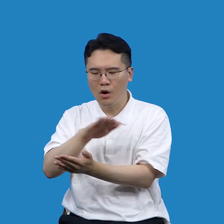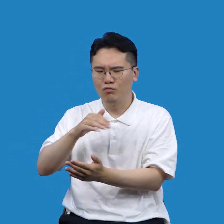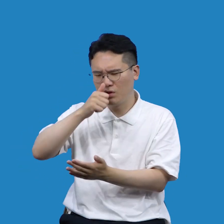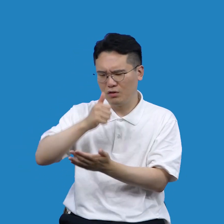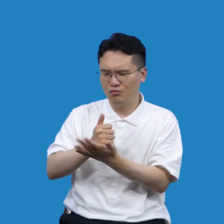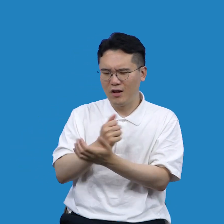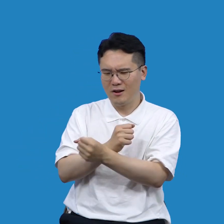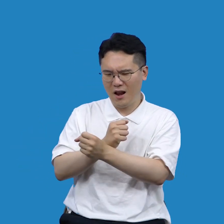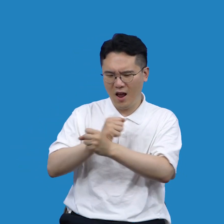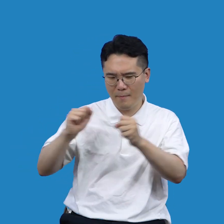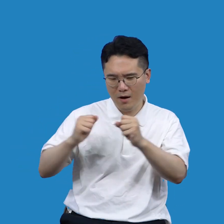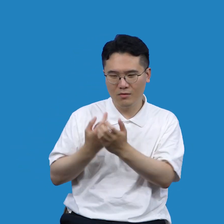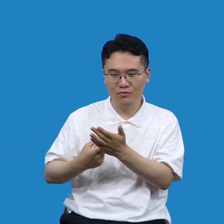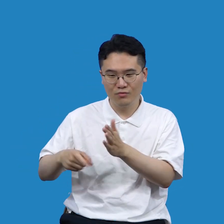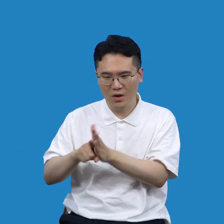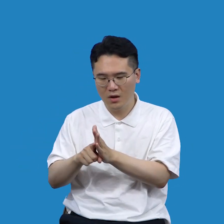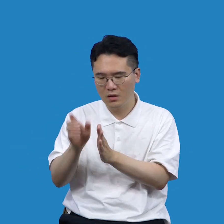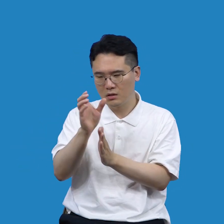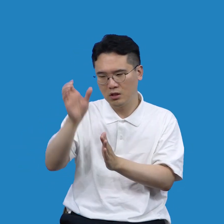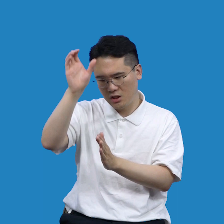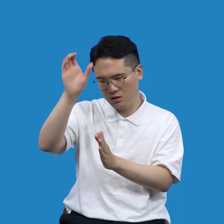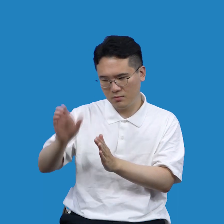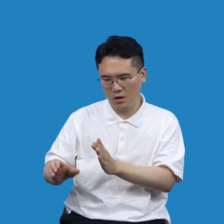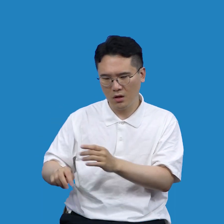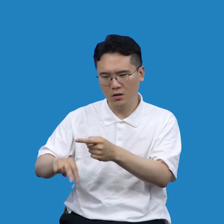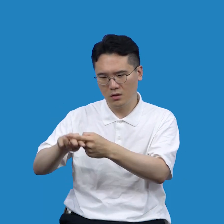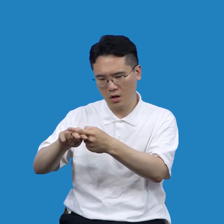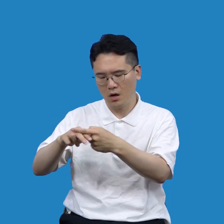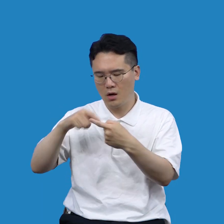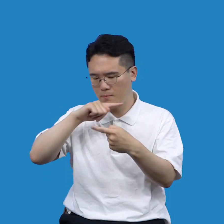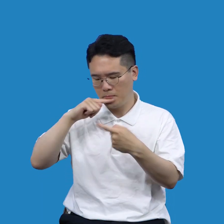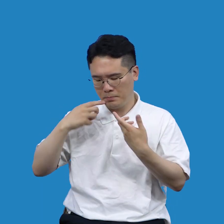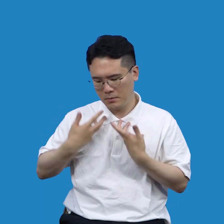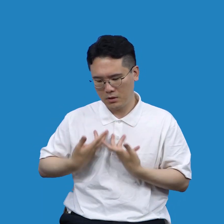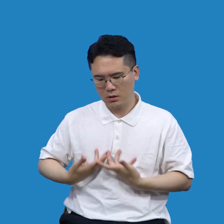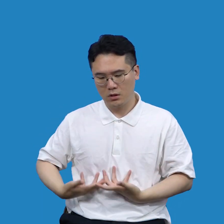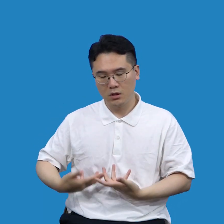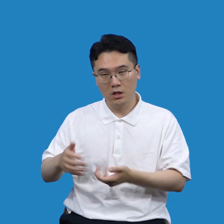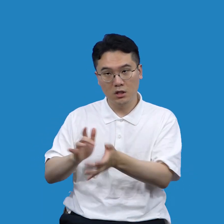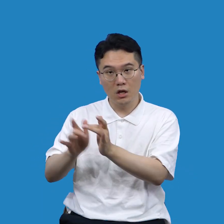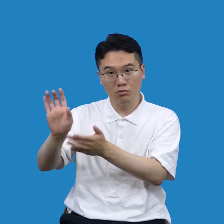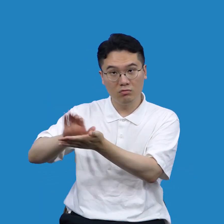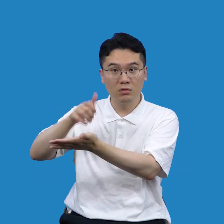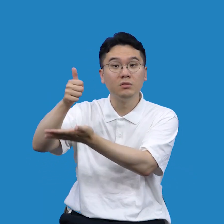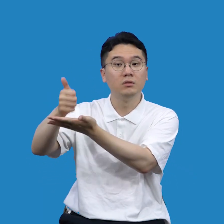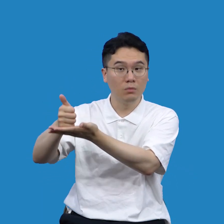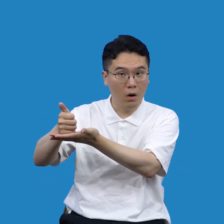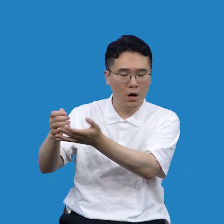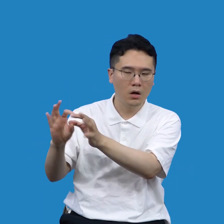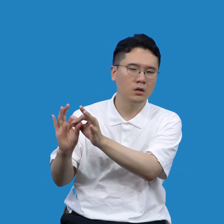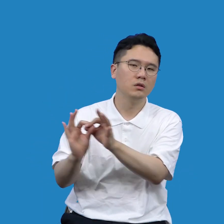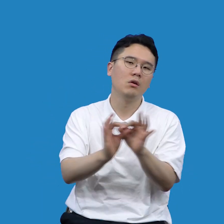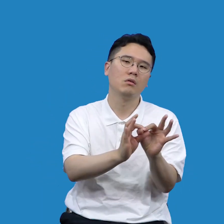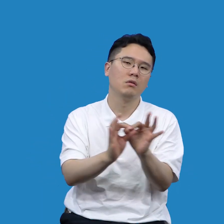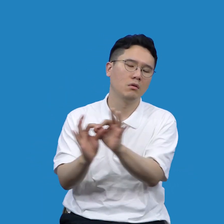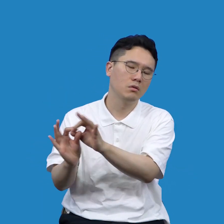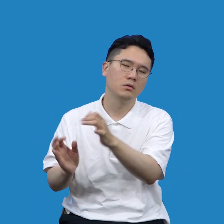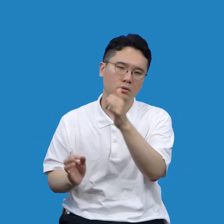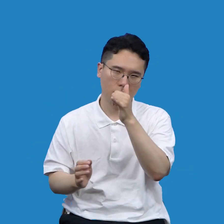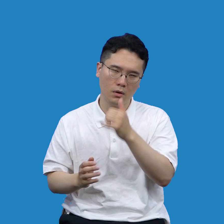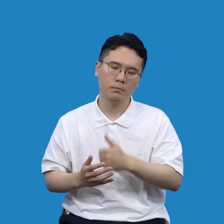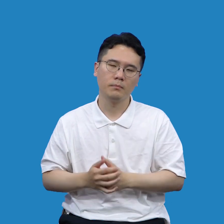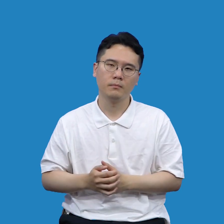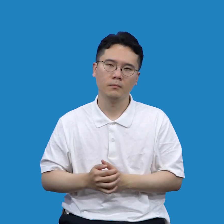죄에서 해방하기 위해서 십자가에서 피 흘리신 예수 그리스도의 사건과 연결이 됩니다.